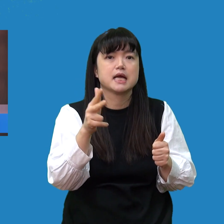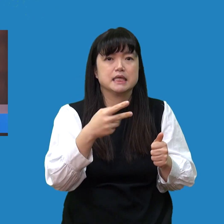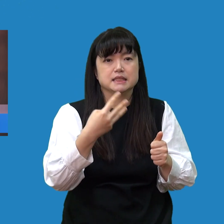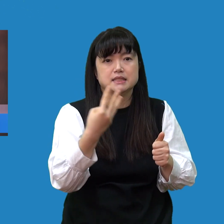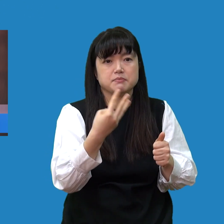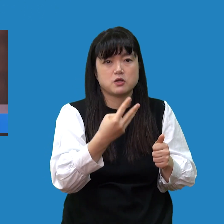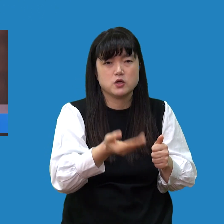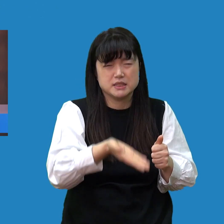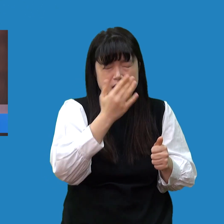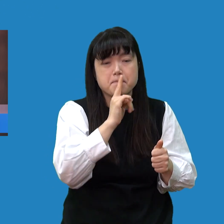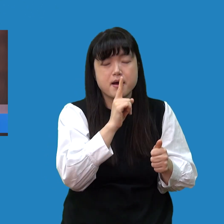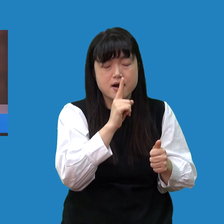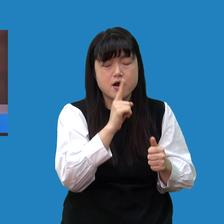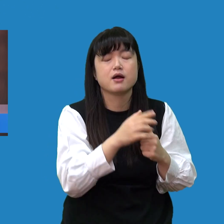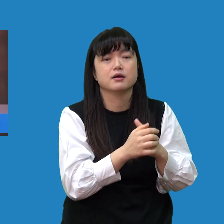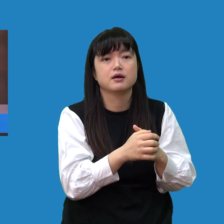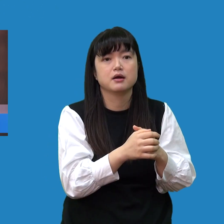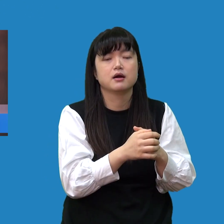3,000가지를